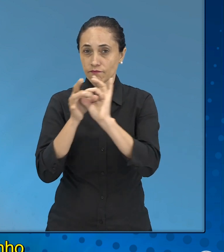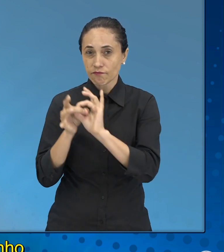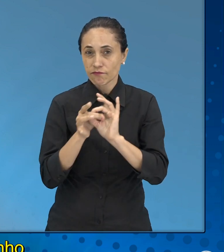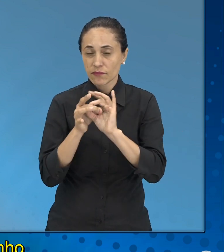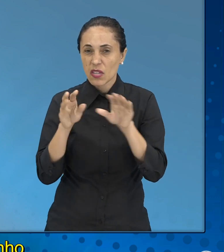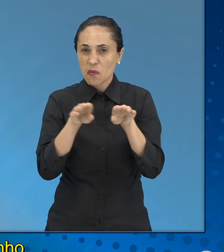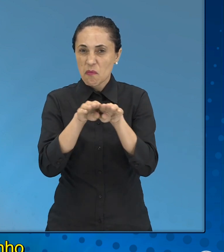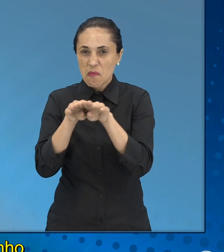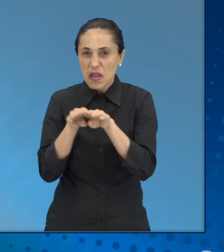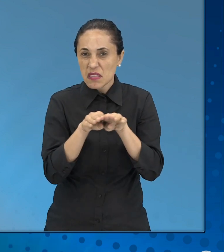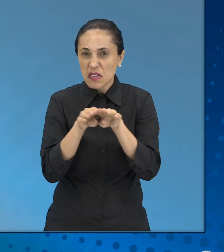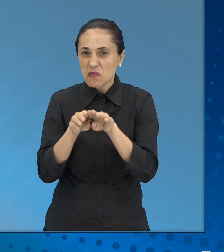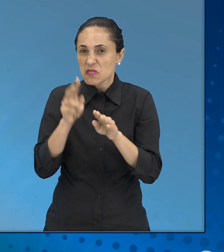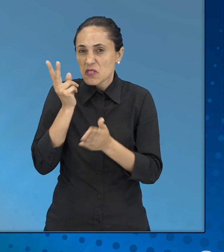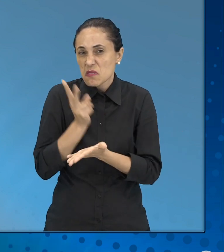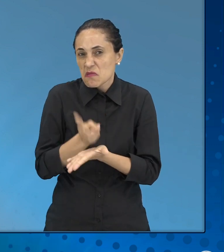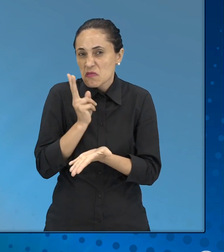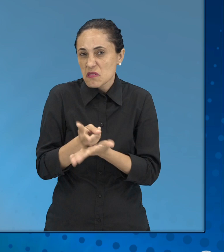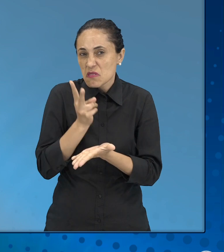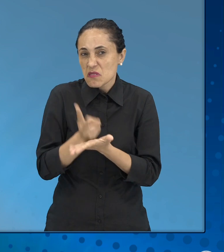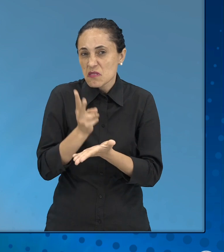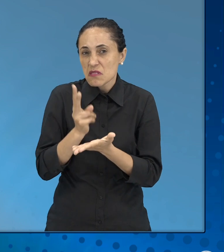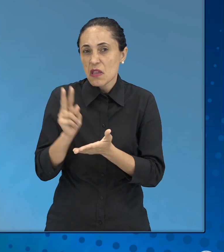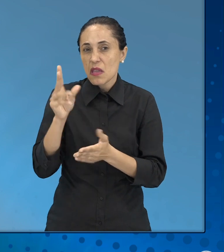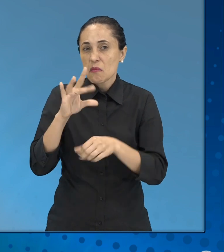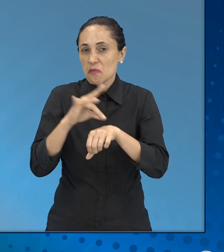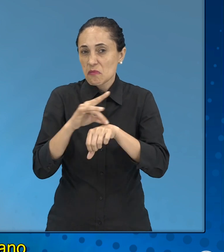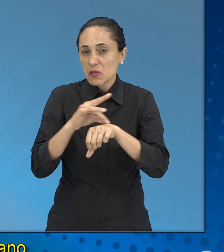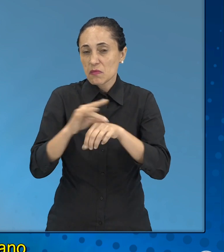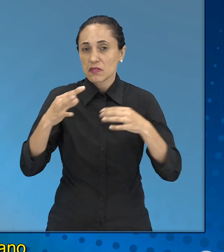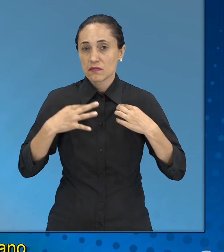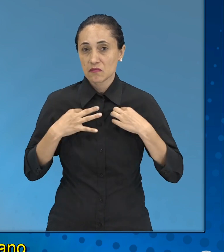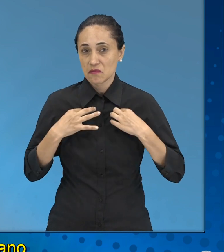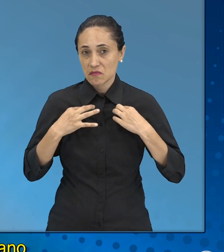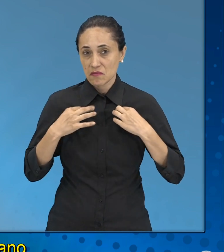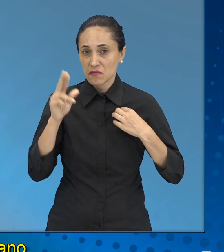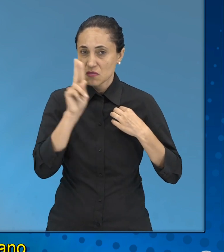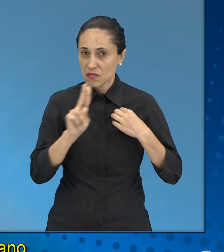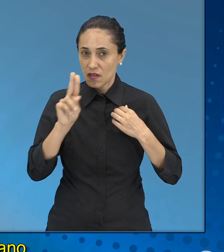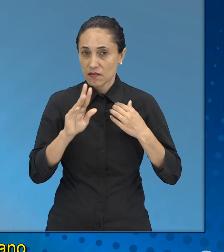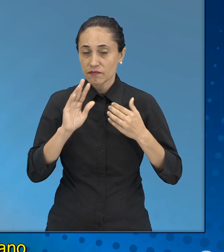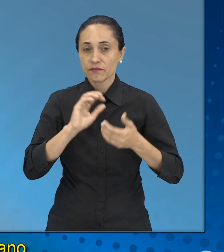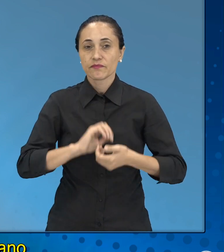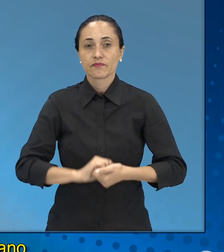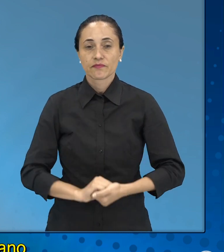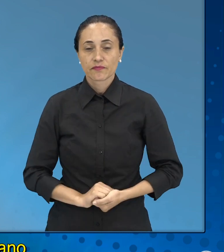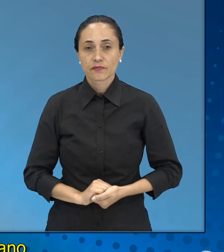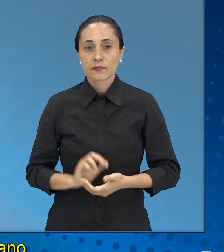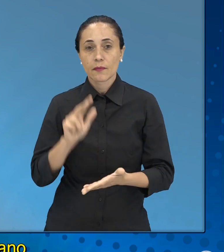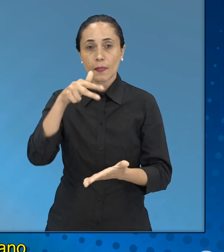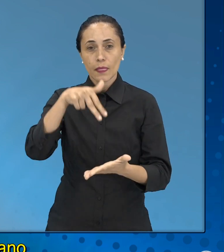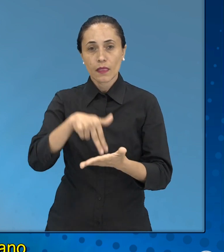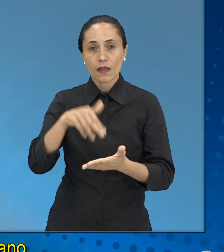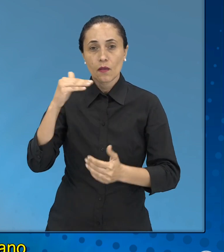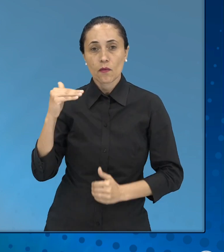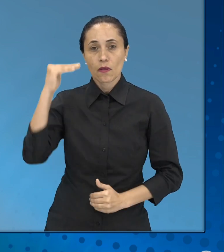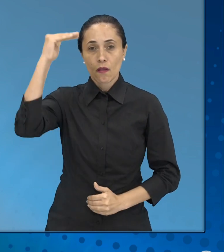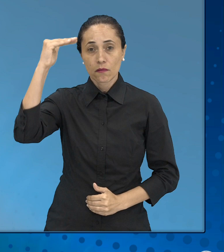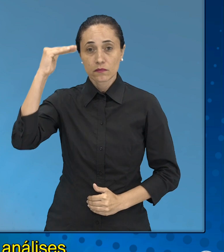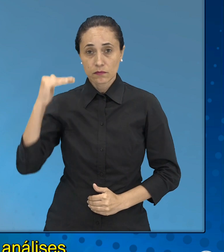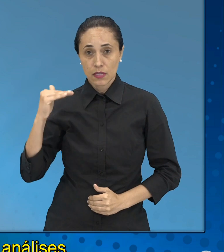padrãozinho de que intérprete tem que vestir preto. Adequação do plano em alto, médio,